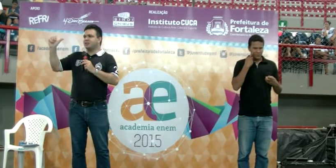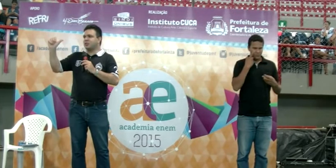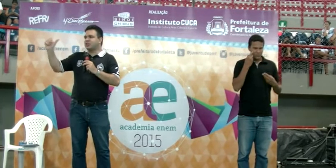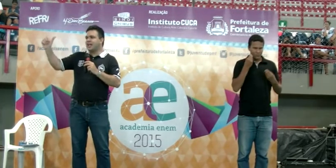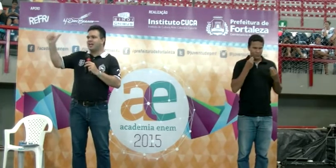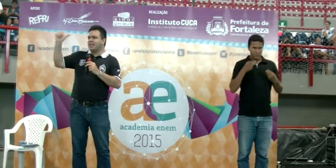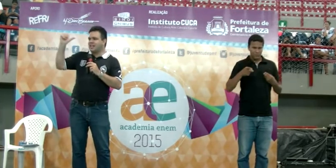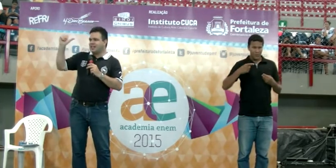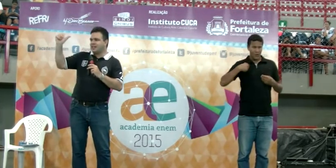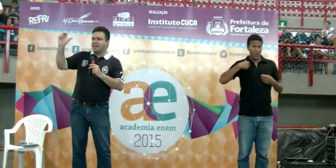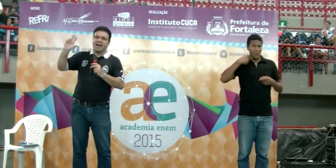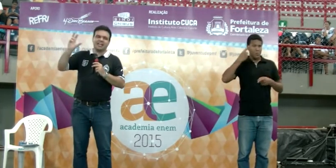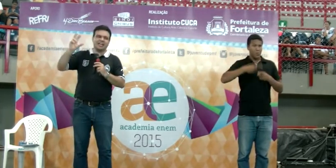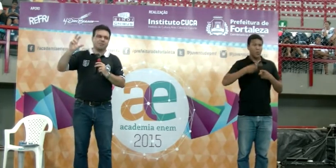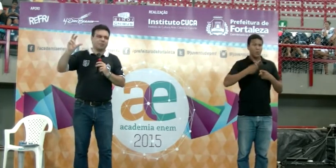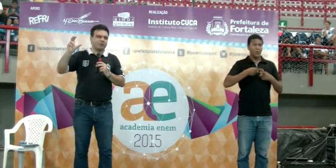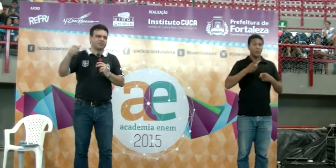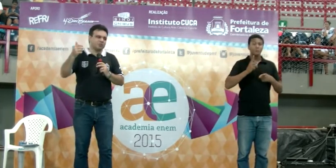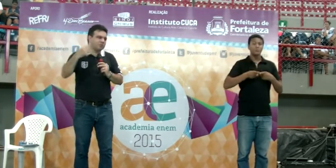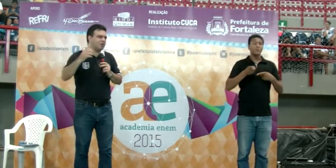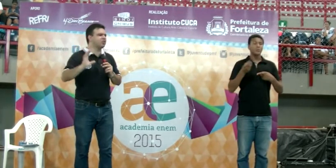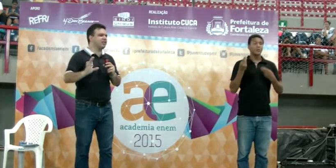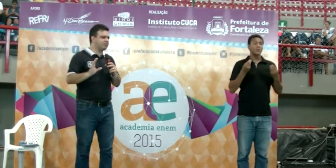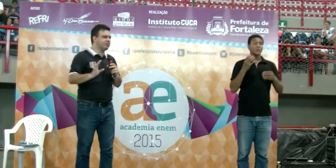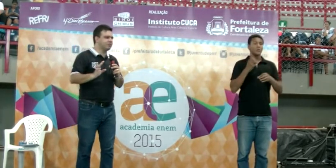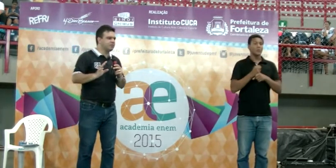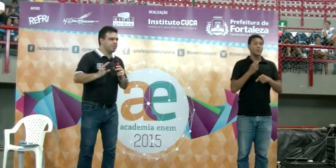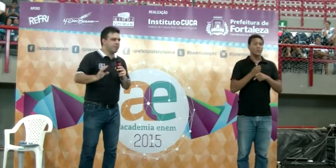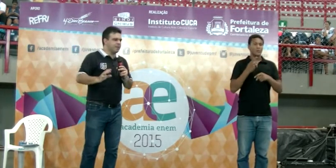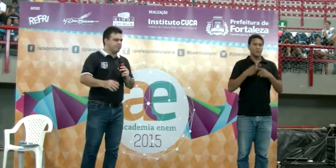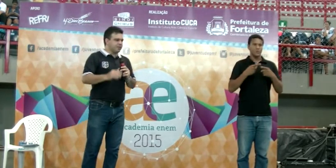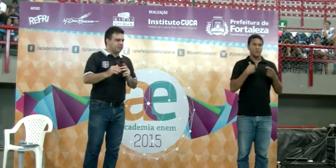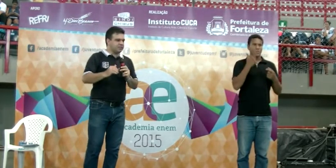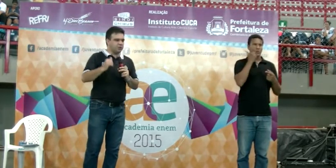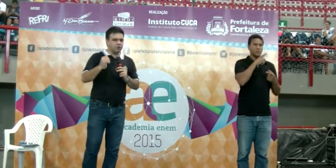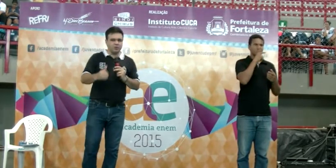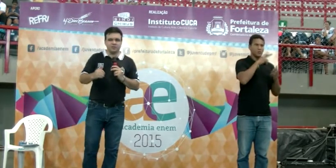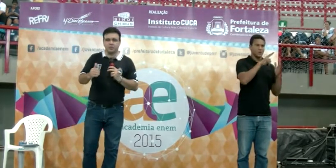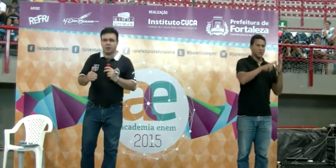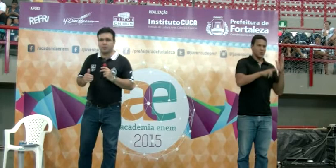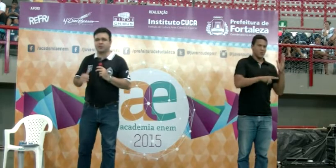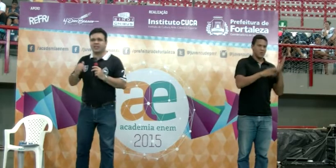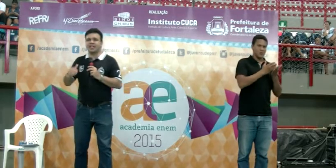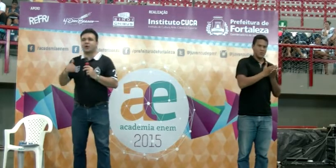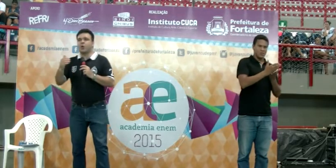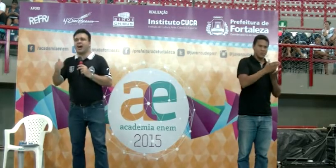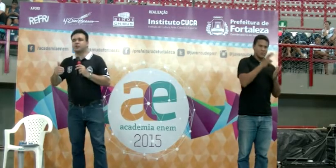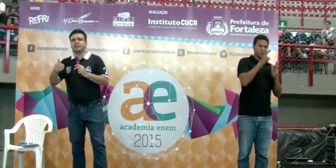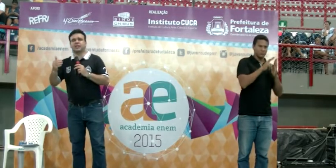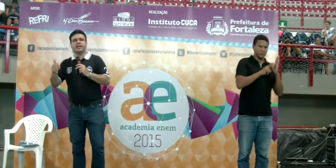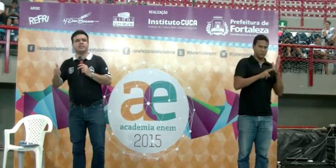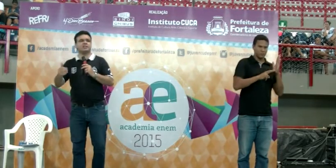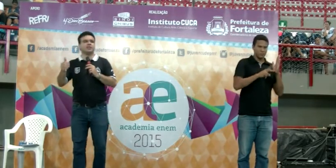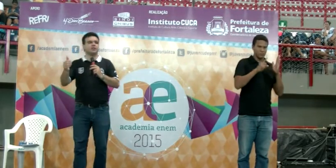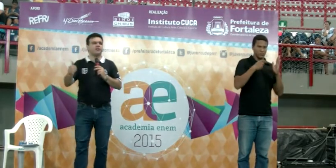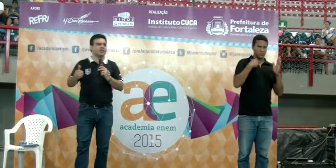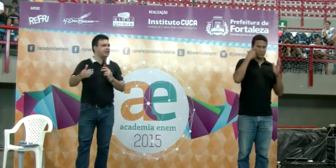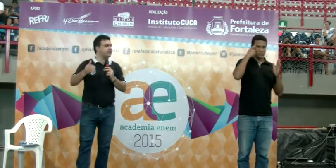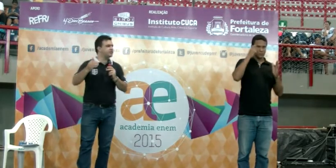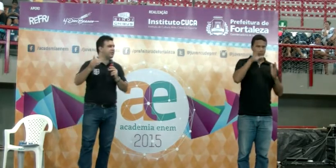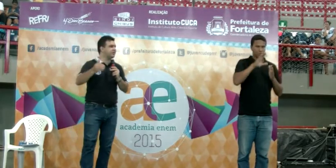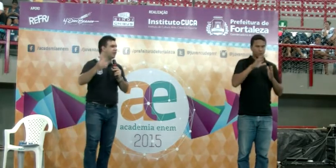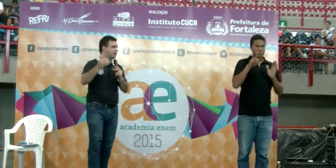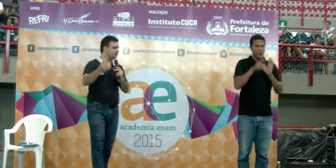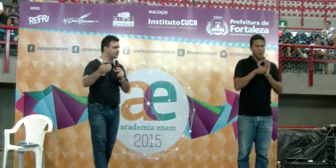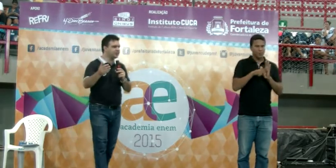no começo eu já li aquela proporção do meu jeito. Se os números são proporcionais a 4 e 3, isso